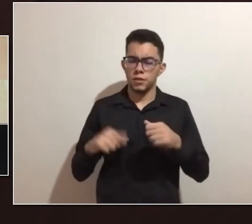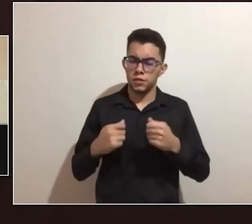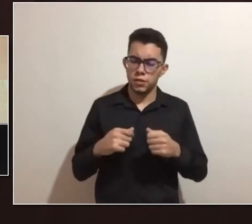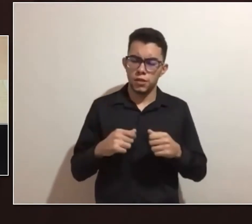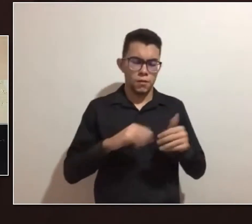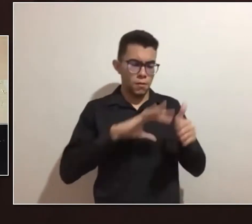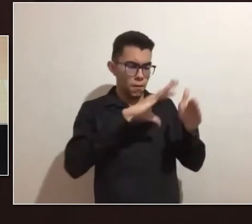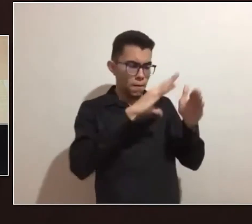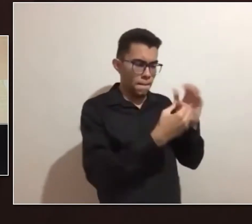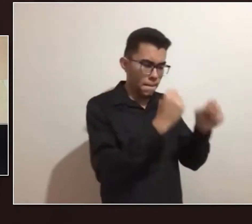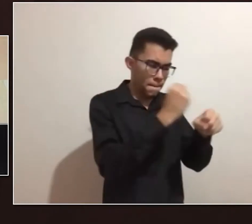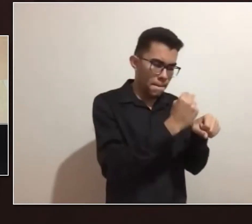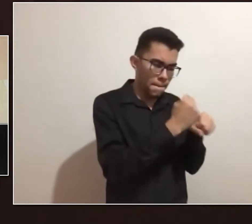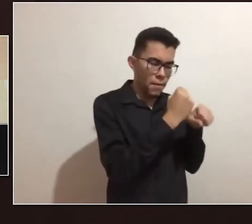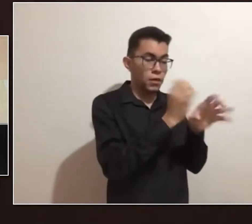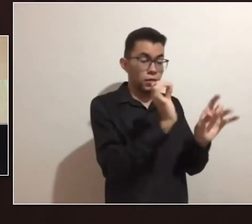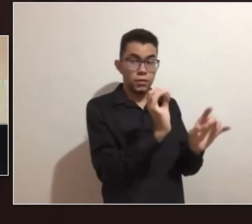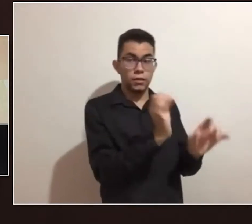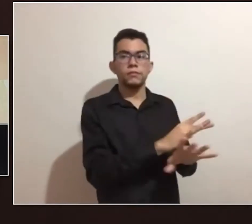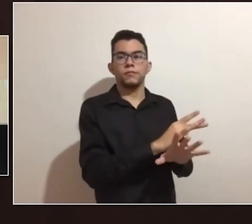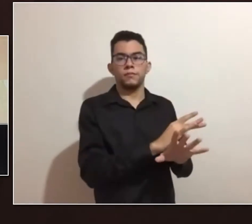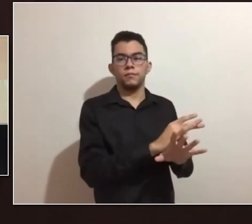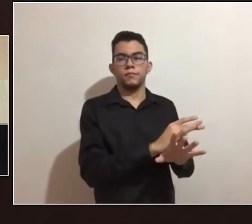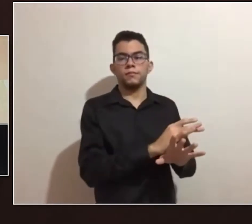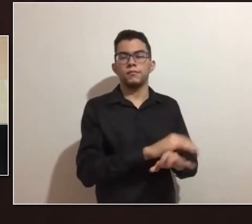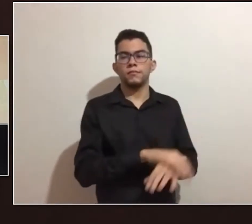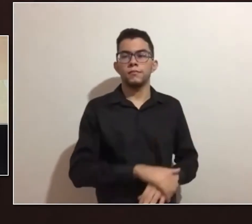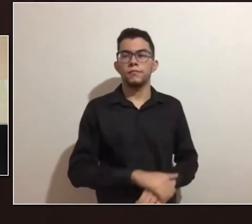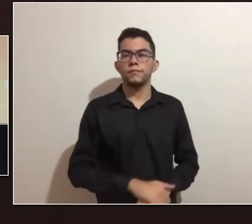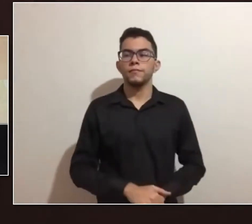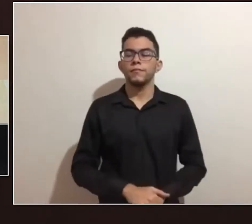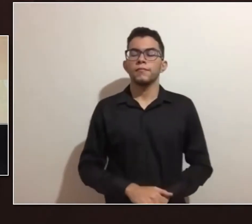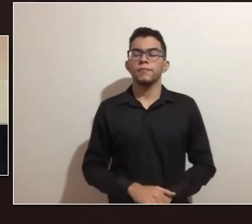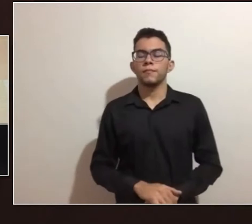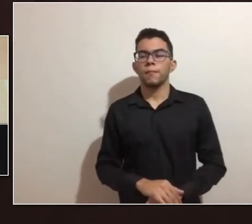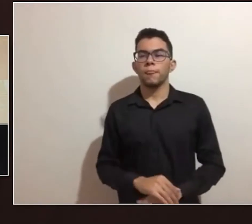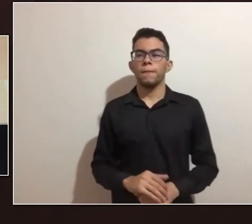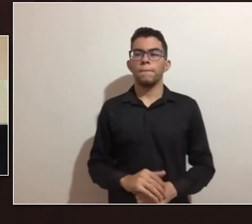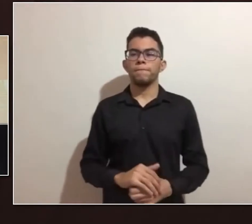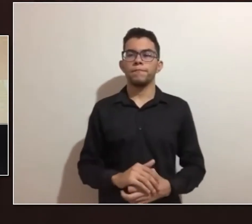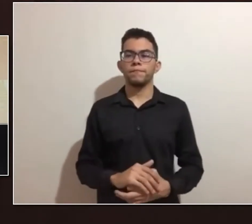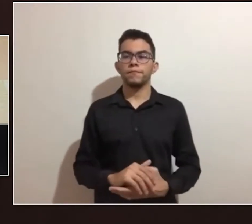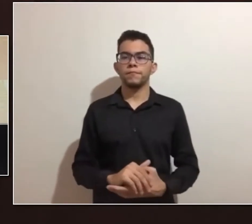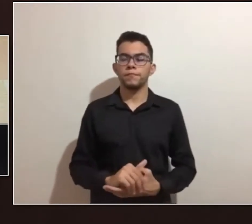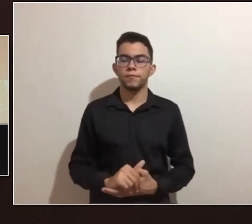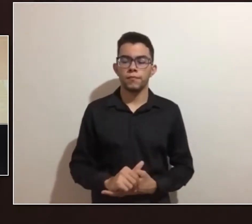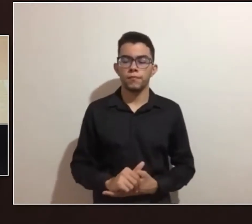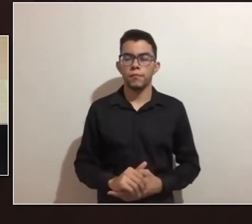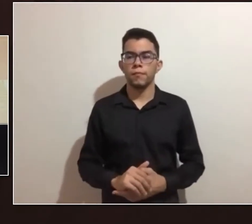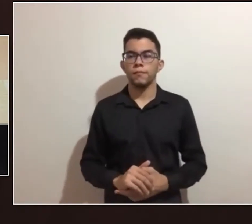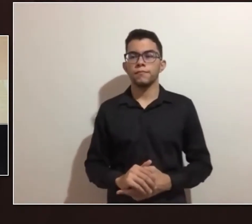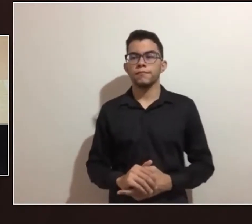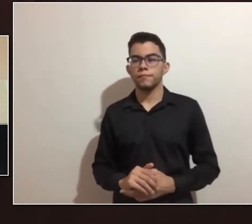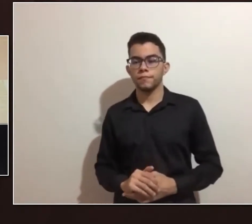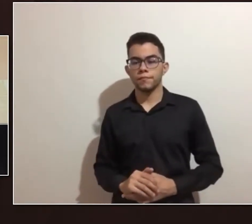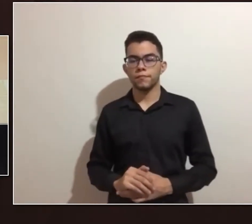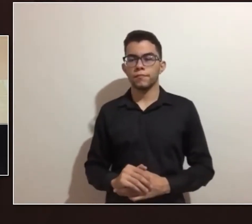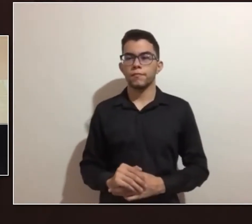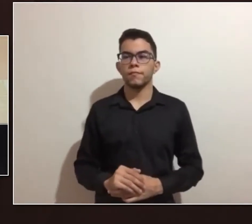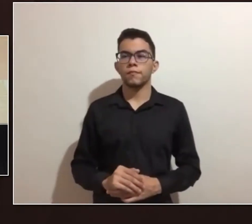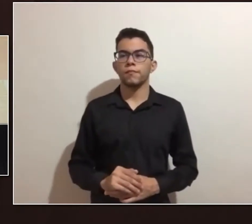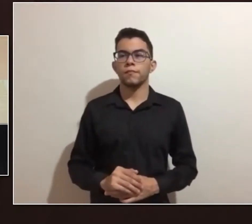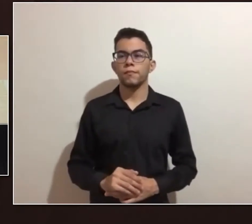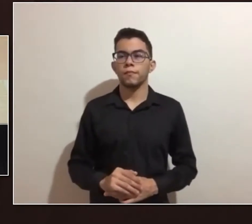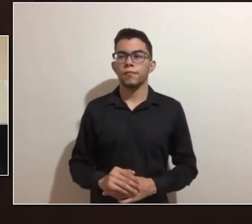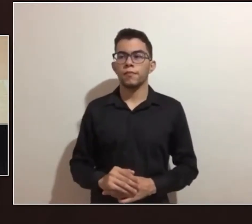Então, é com essa intenção que nós estamos entrando, nessas igrejas. Eu falei já na igreja, falei